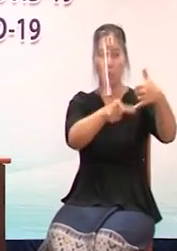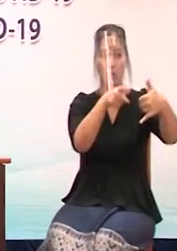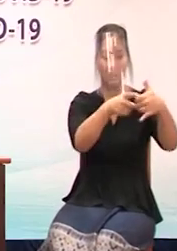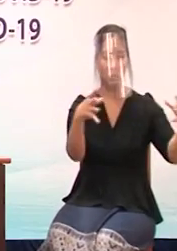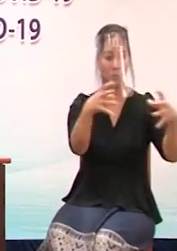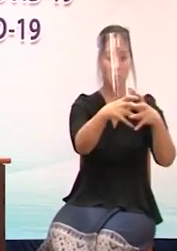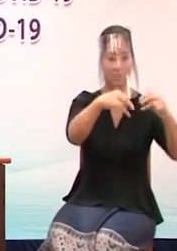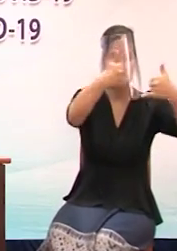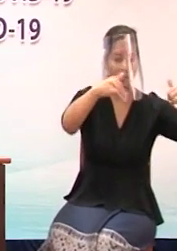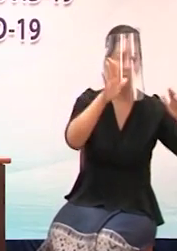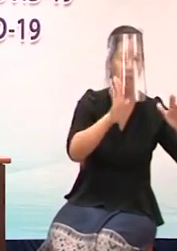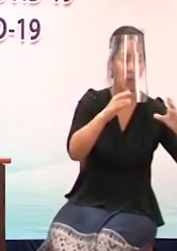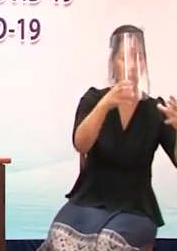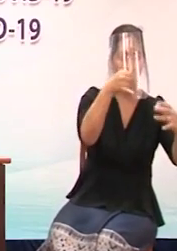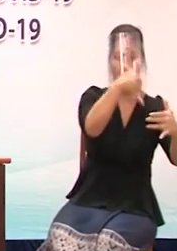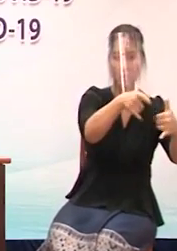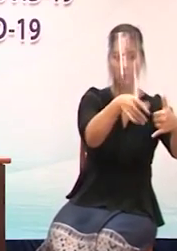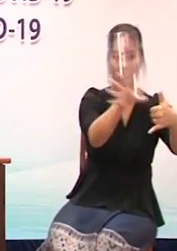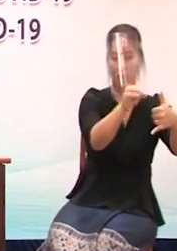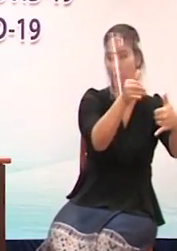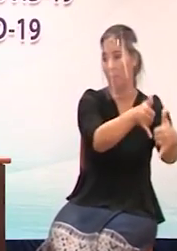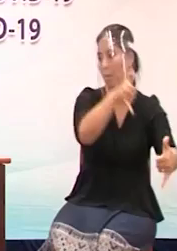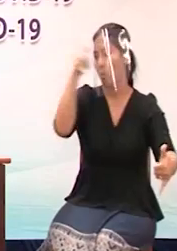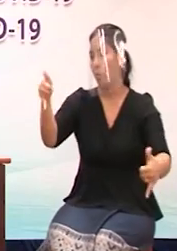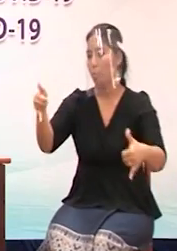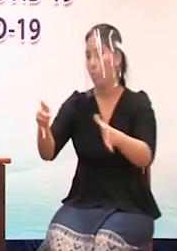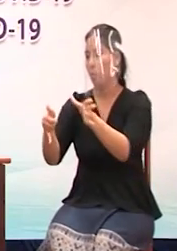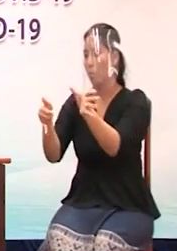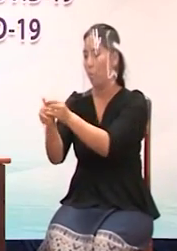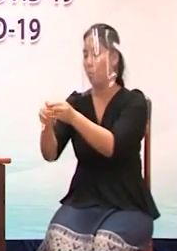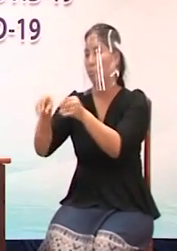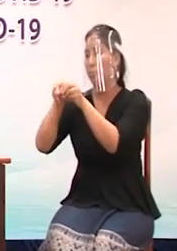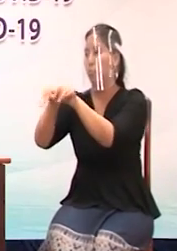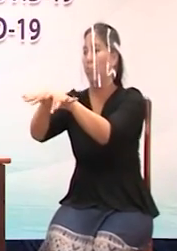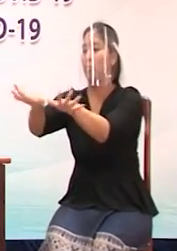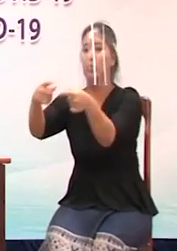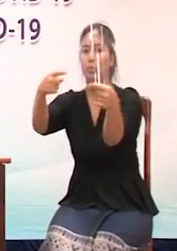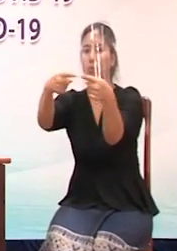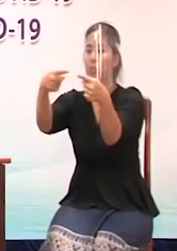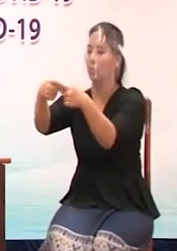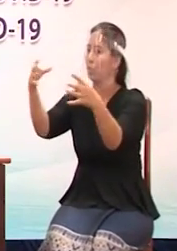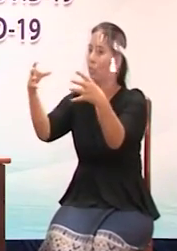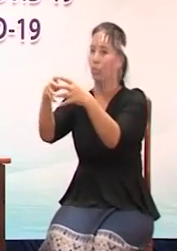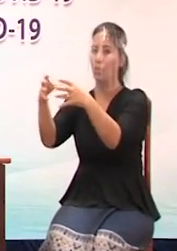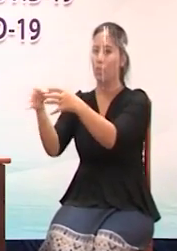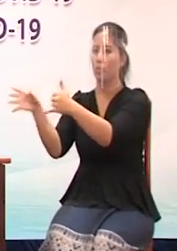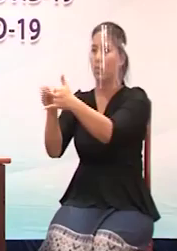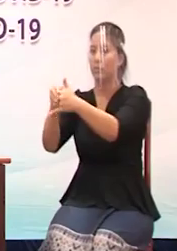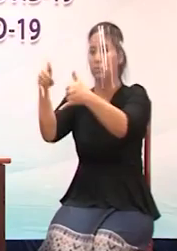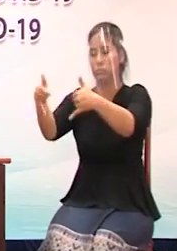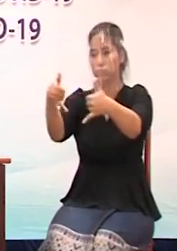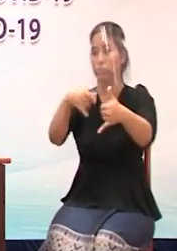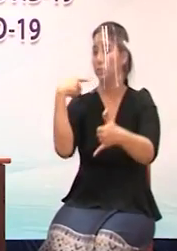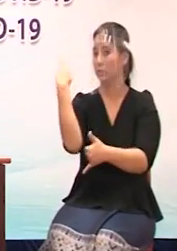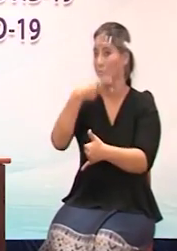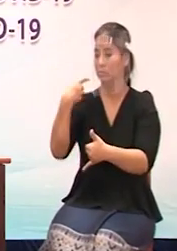ผู้หนึ่งก็เข้าใจว่าเชื้อเนี่ยมันนำเข้าทั้งหมดแล้วมาติดกันกับกลุ่มคนที่สัมผัสใกล้ชิดกันจะ